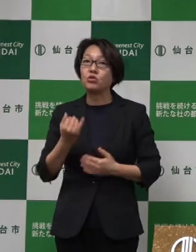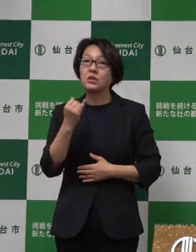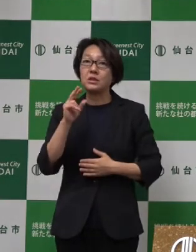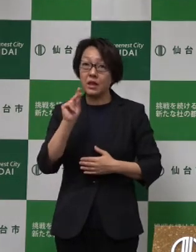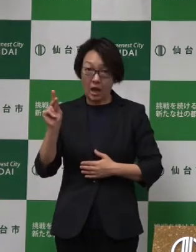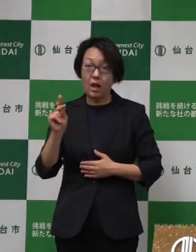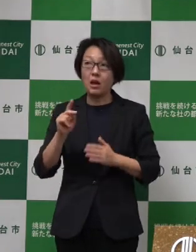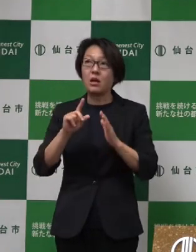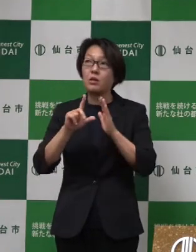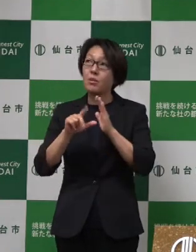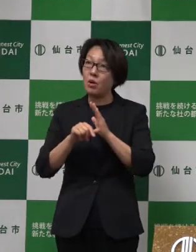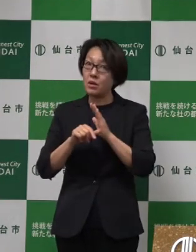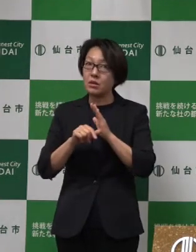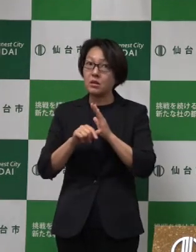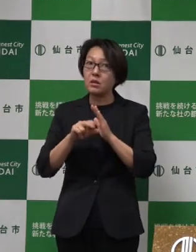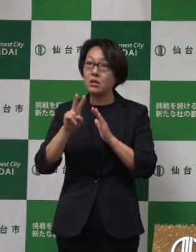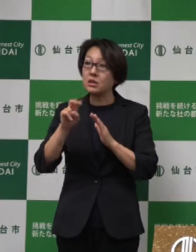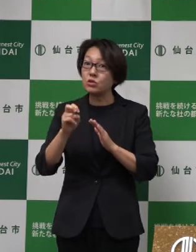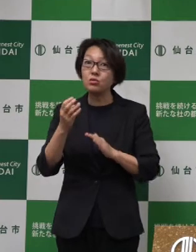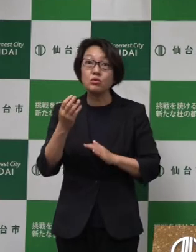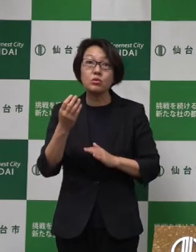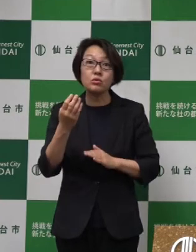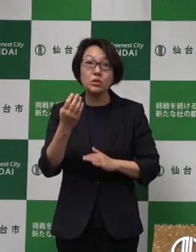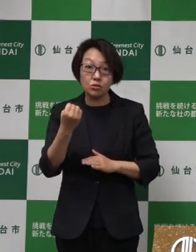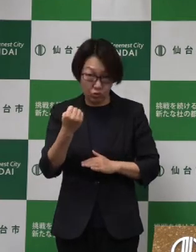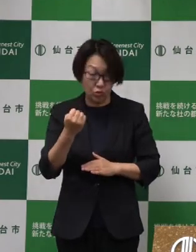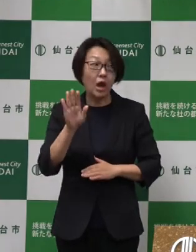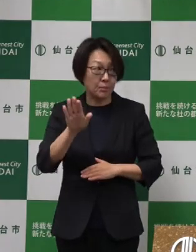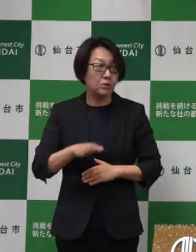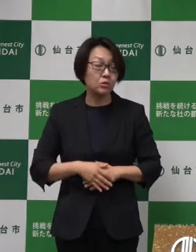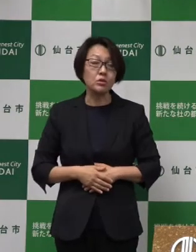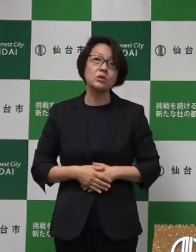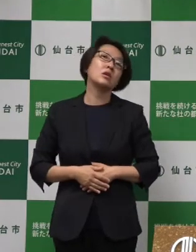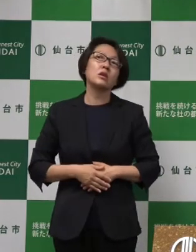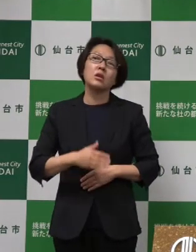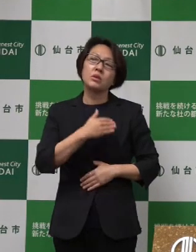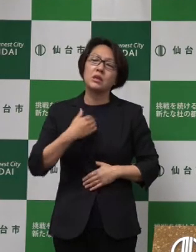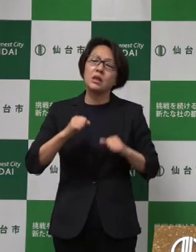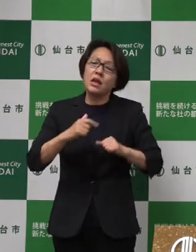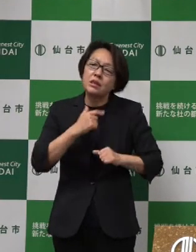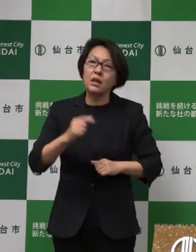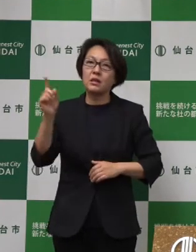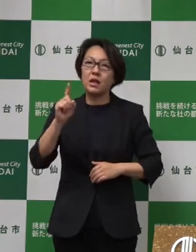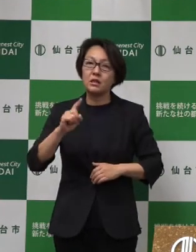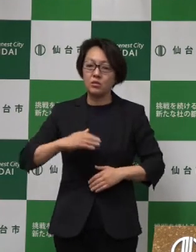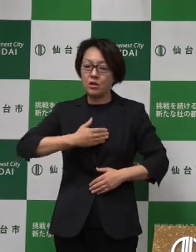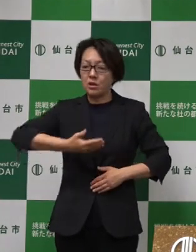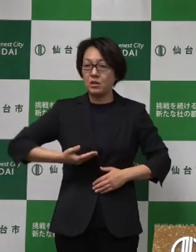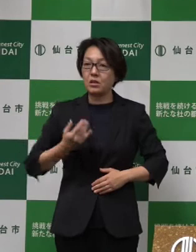に、20人の機関がございます。で、まず私どもやろうとしていることは、妊婦さんに対しては